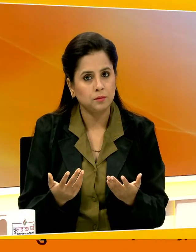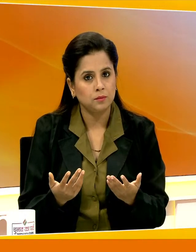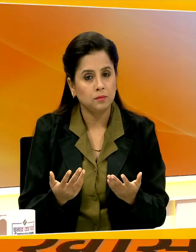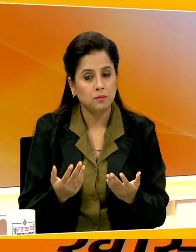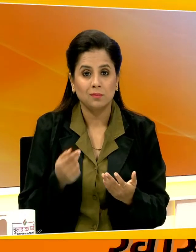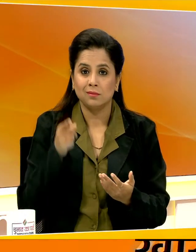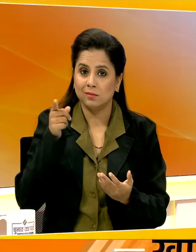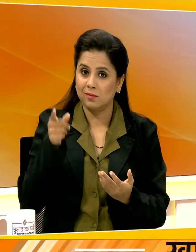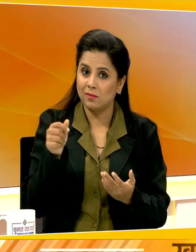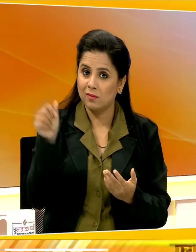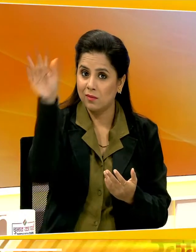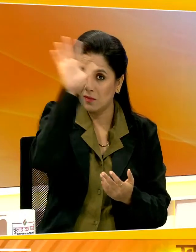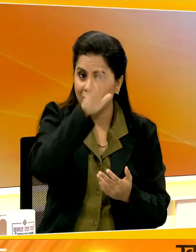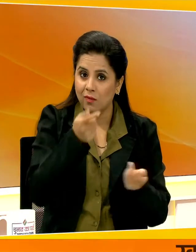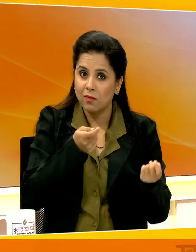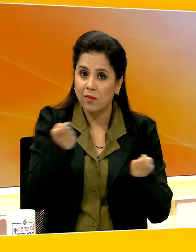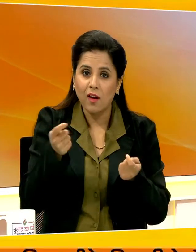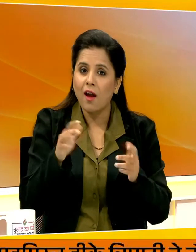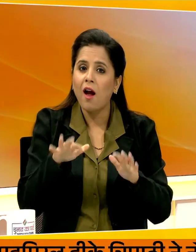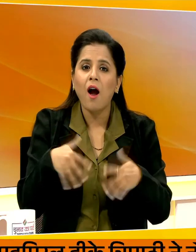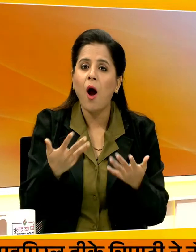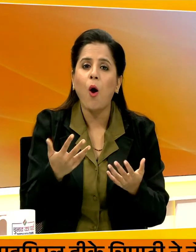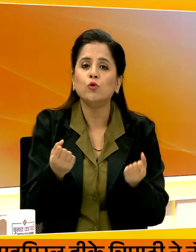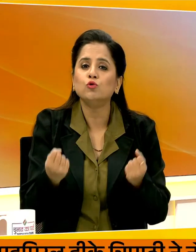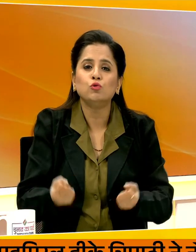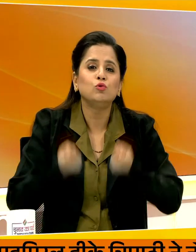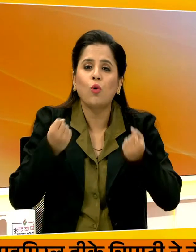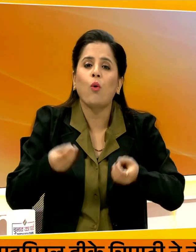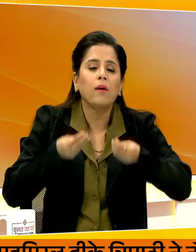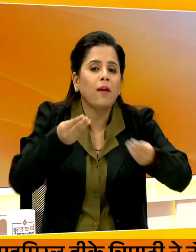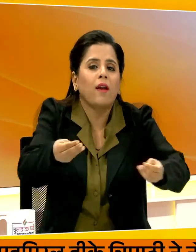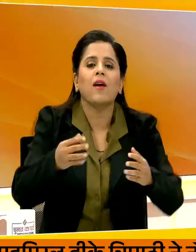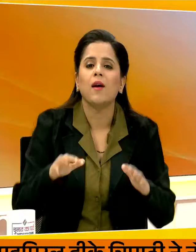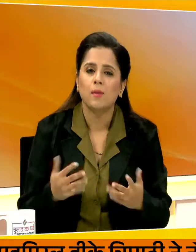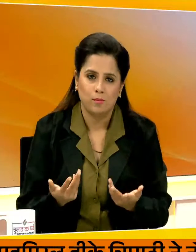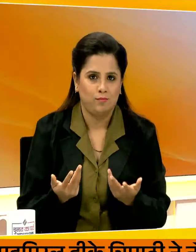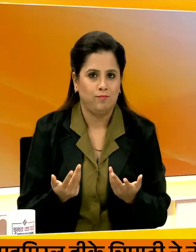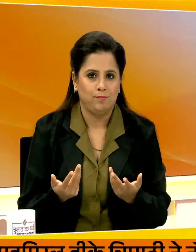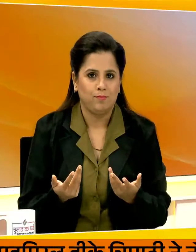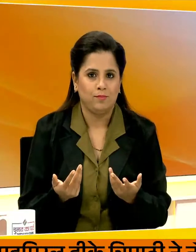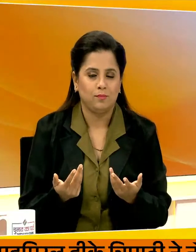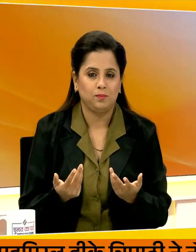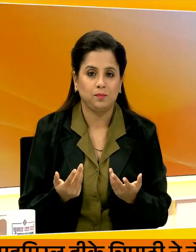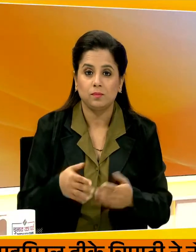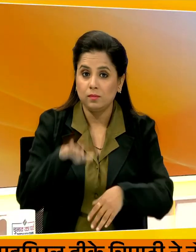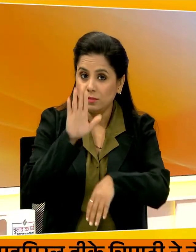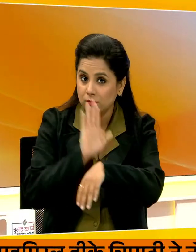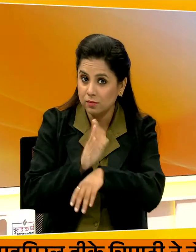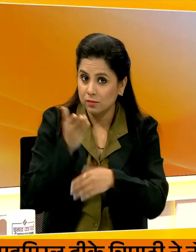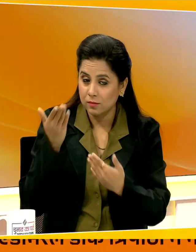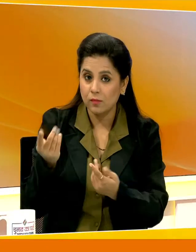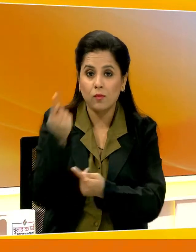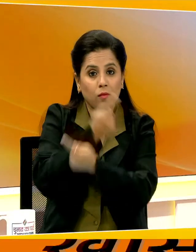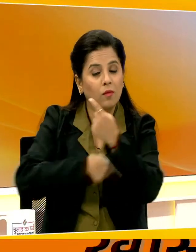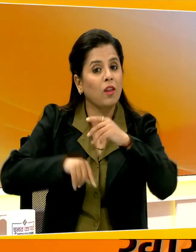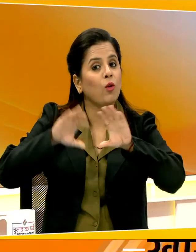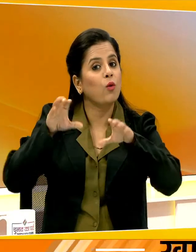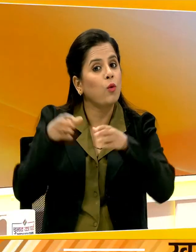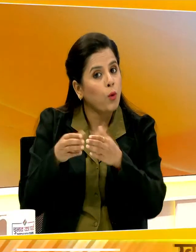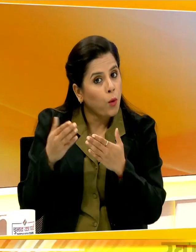वो देश को कैसे मजबूती दे सकती है। कांग्रेस पार्टी की